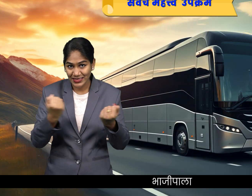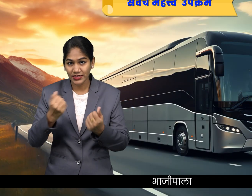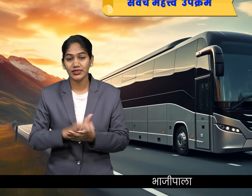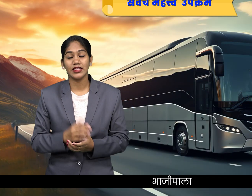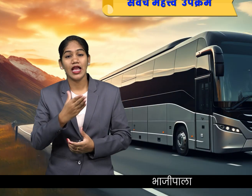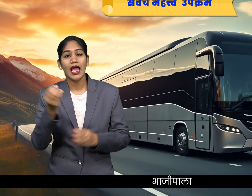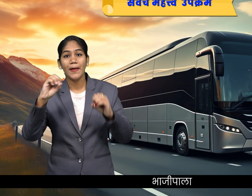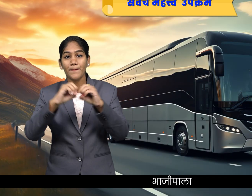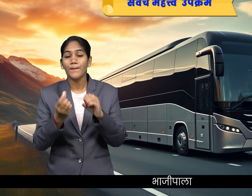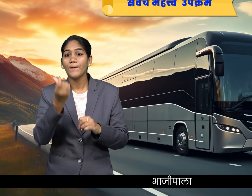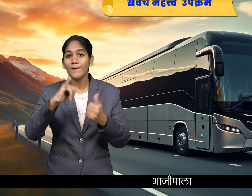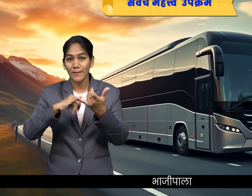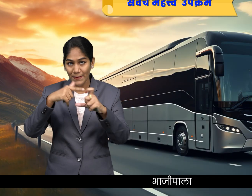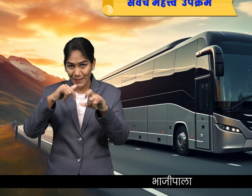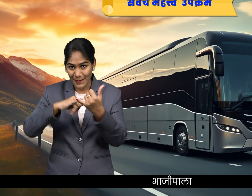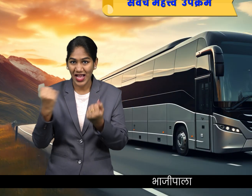भाजीपाला